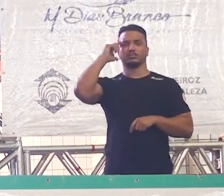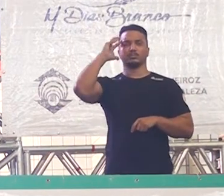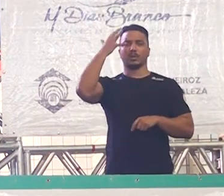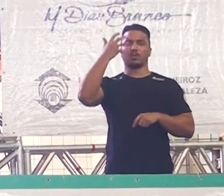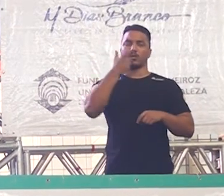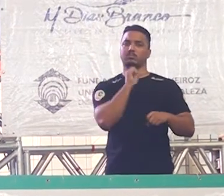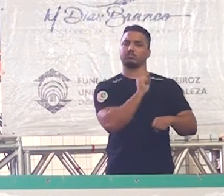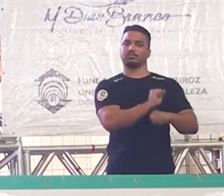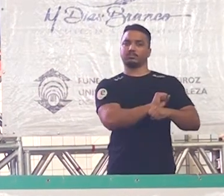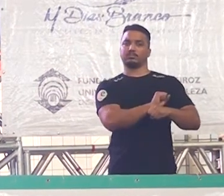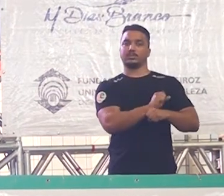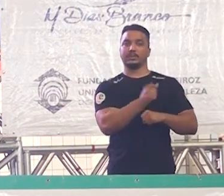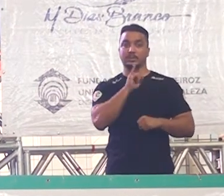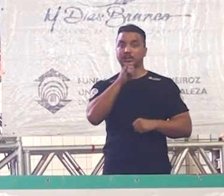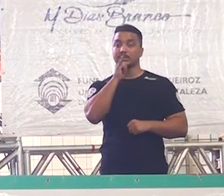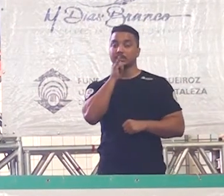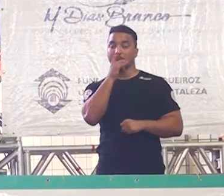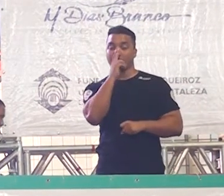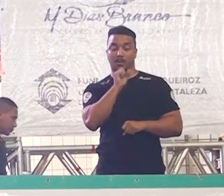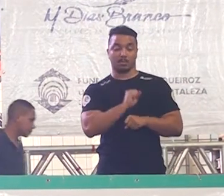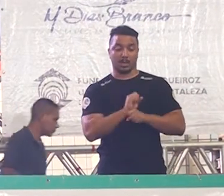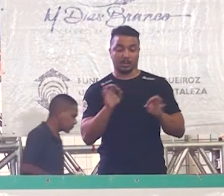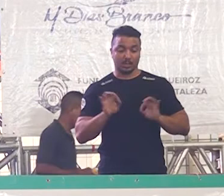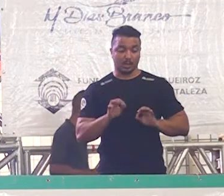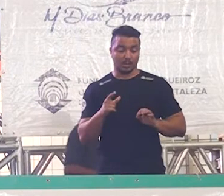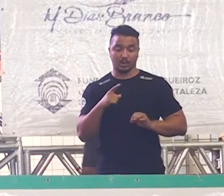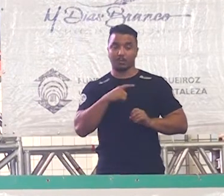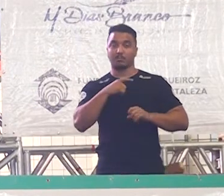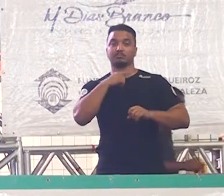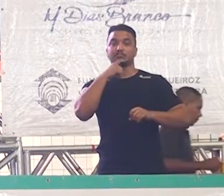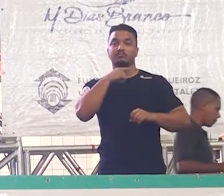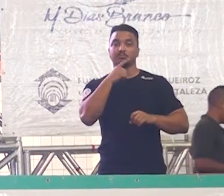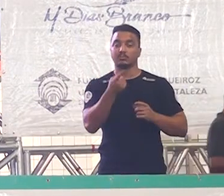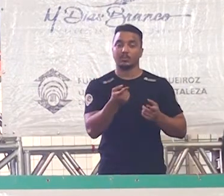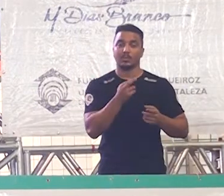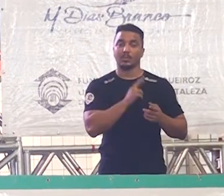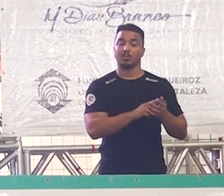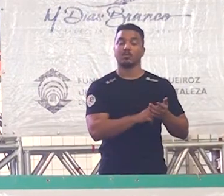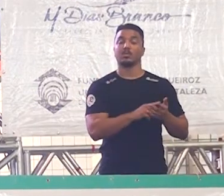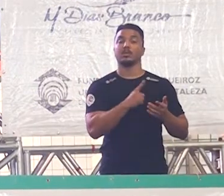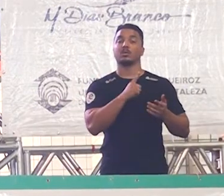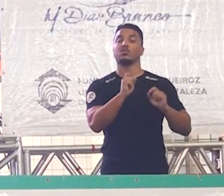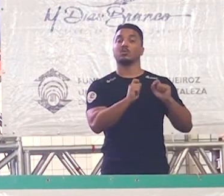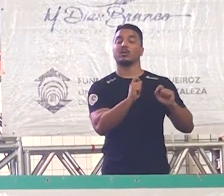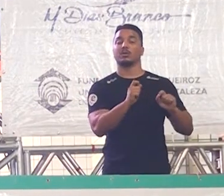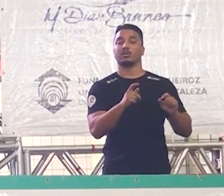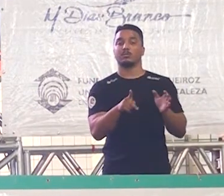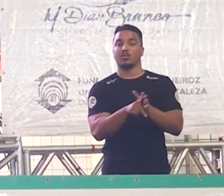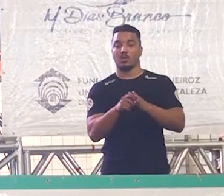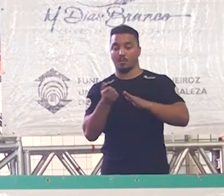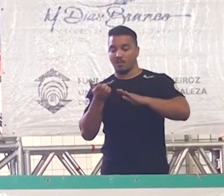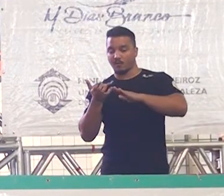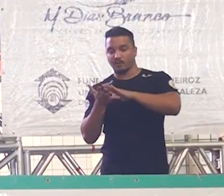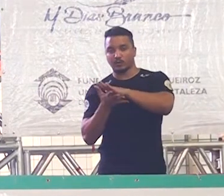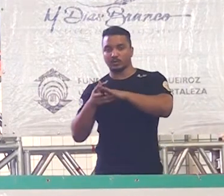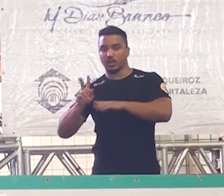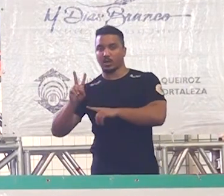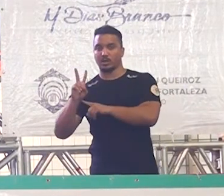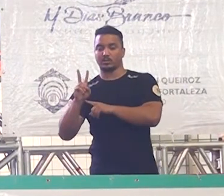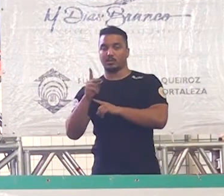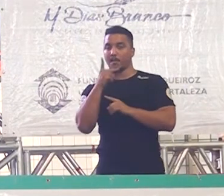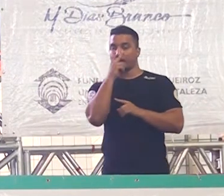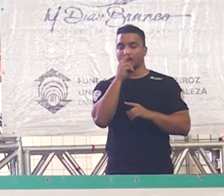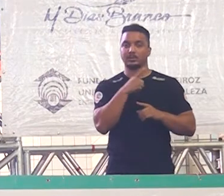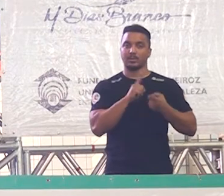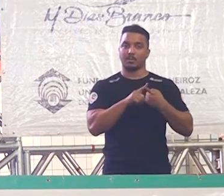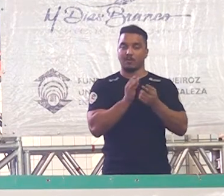etapa, se eu não tomo nenhuma atitude, se eu estou com tempo de reação, meu gráfico da velocidade em função do tempo é para ser uma